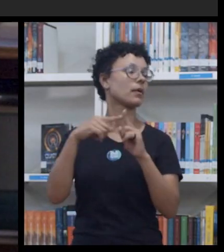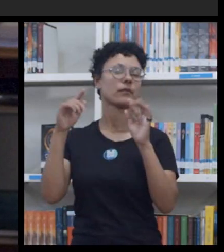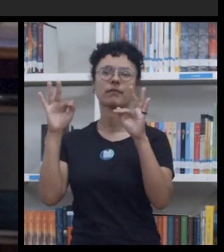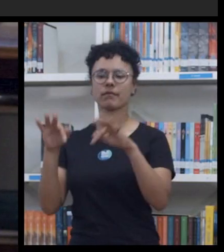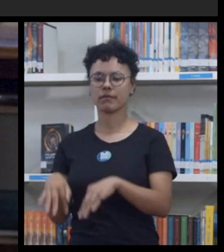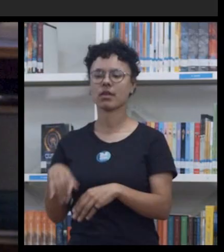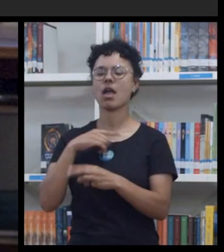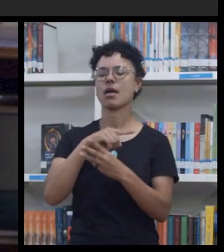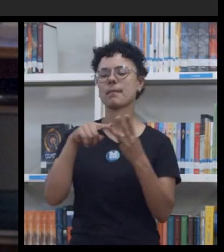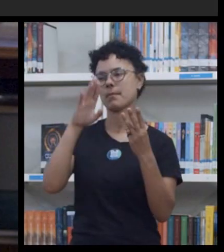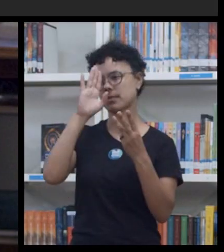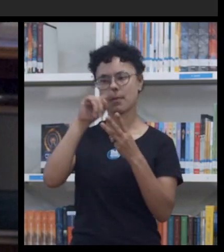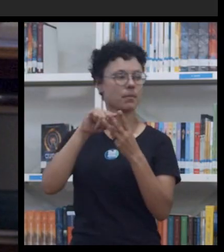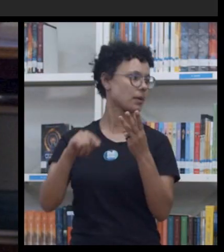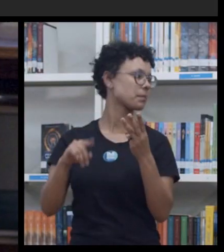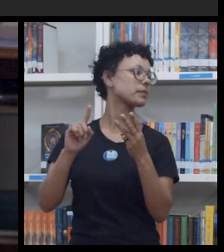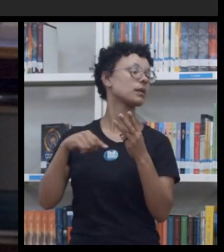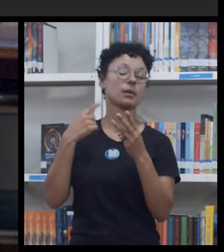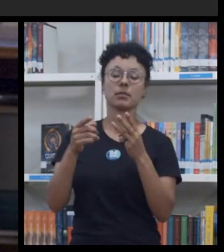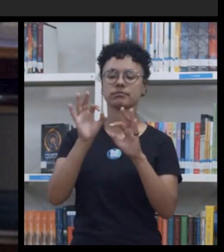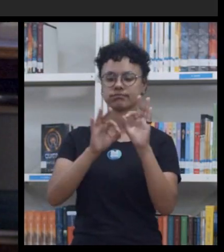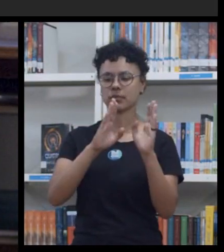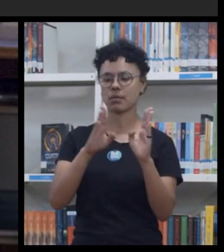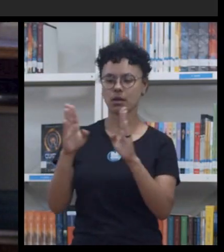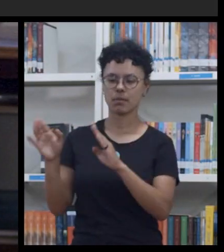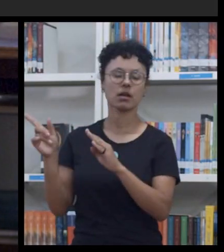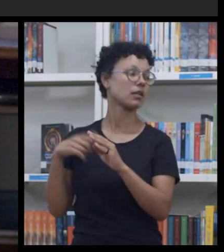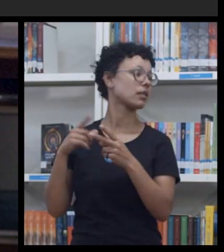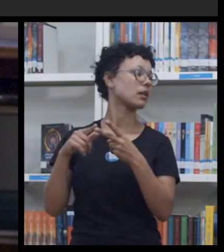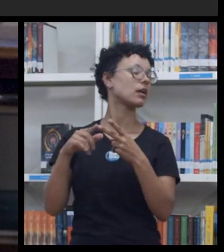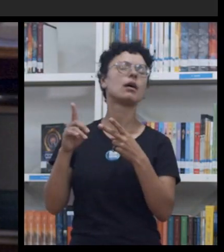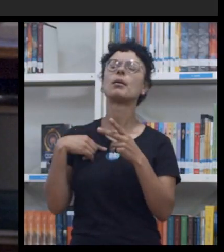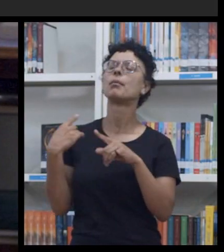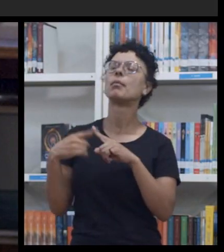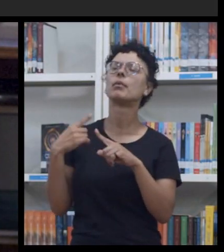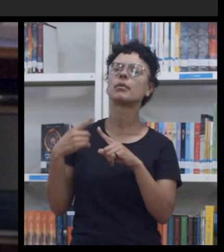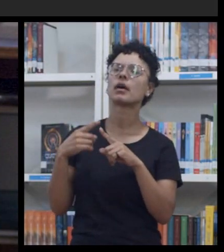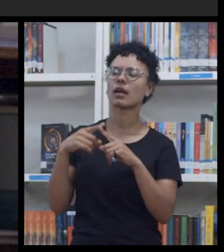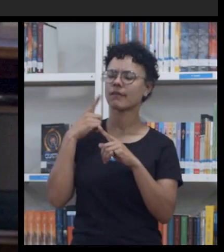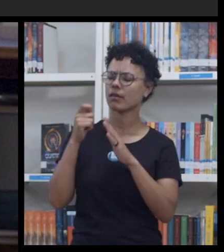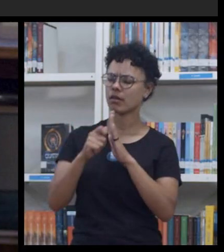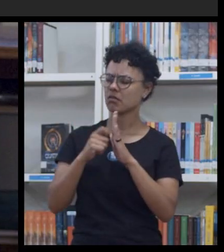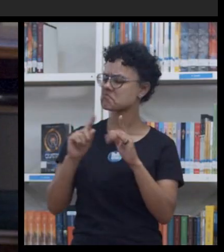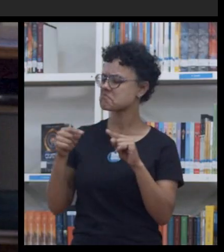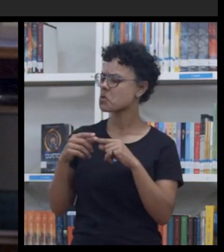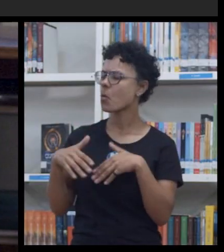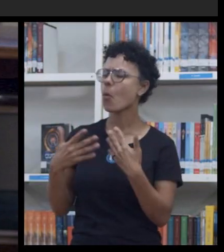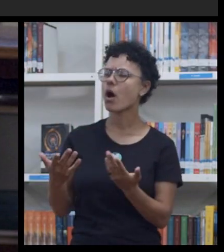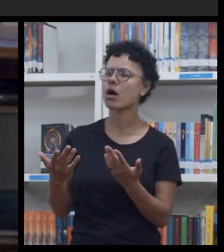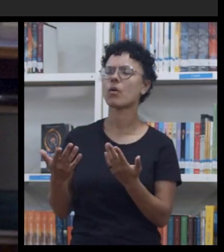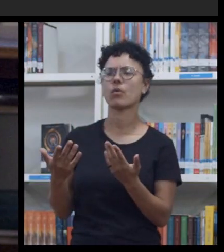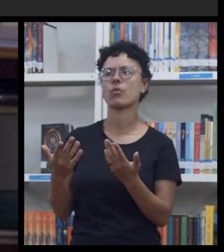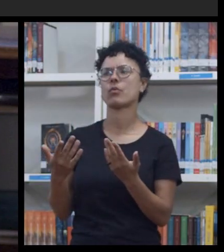história, que é a estrutura básica. Depois da estrutura básica, a gente tem a finalidade, que é a coisa do propósito, né?